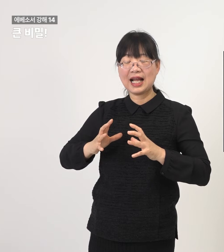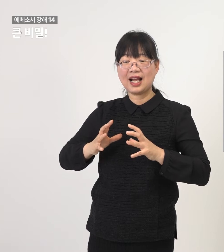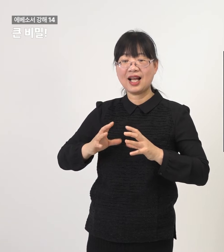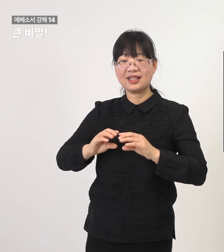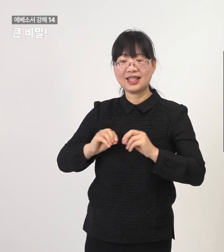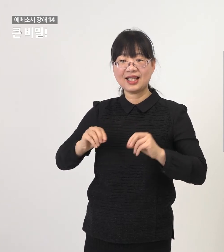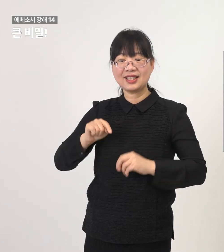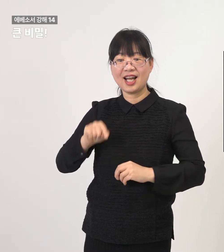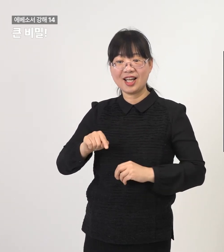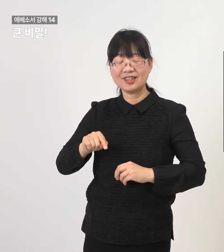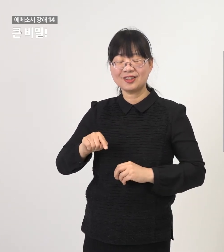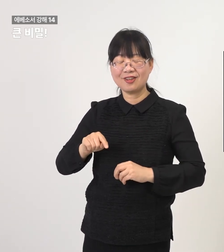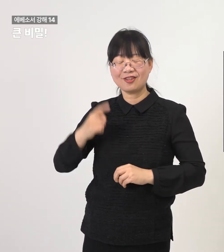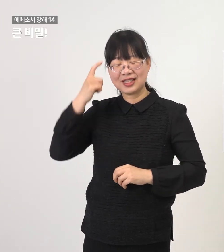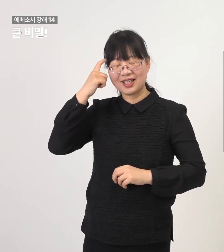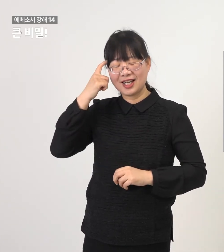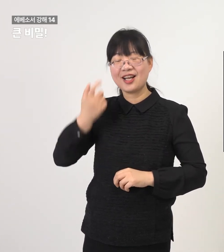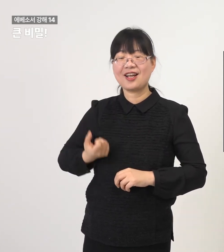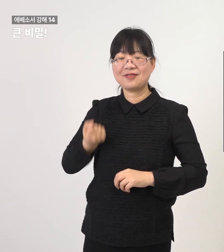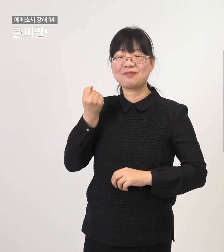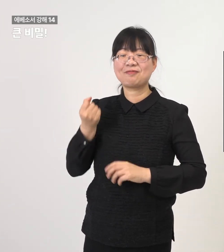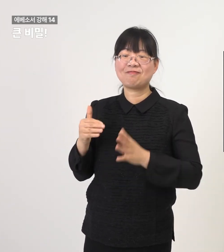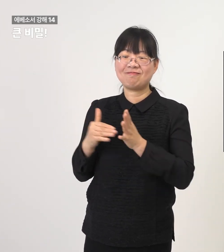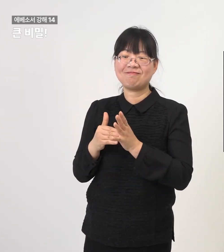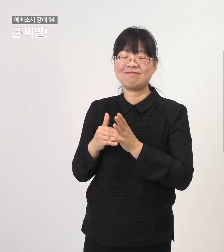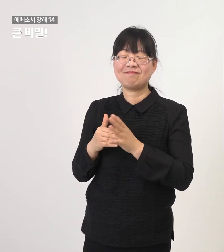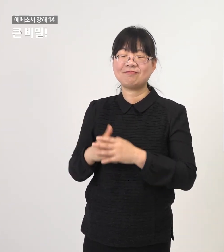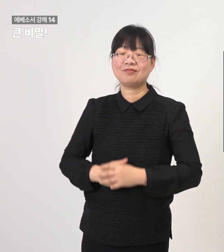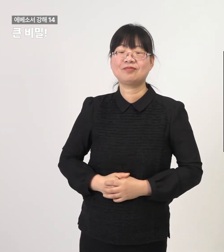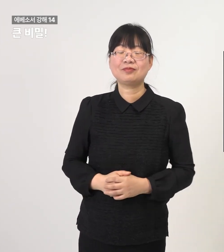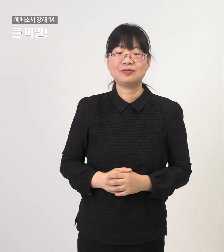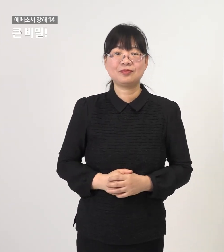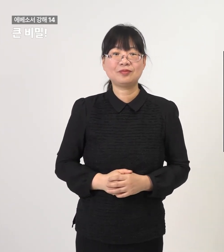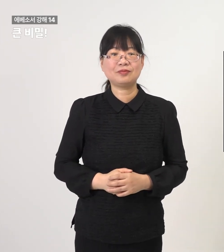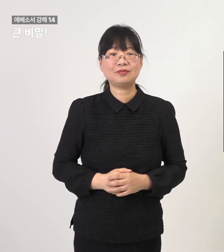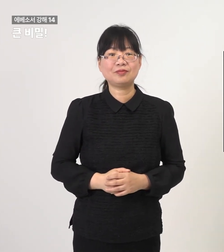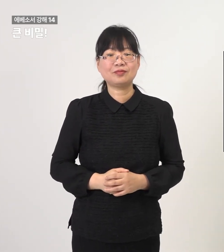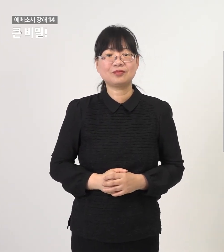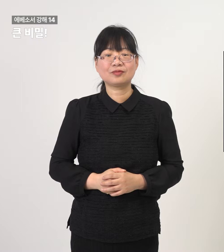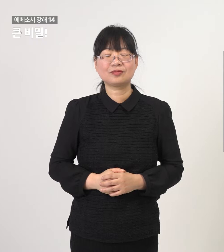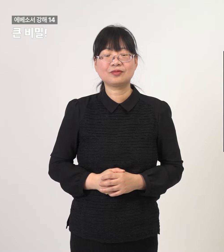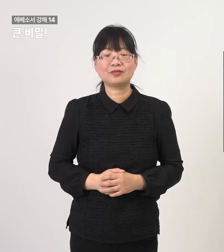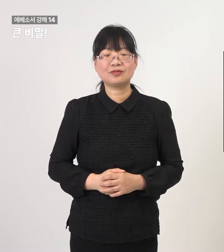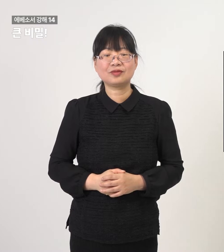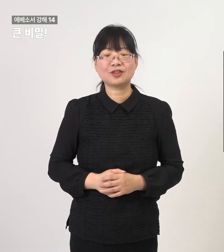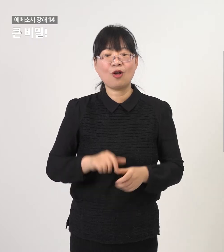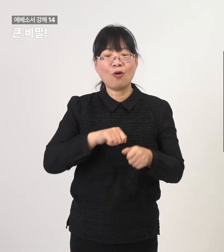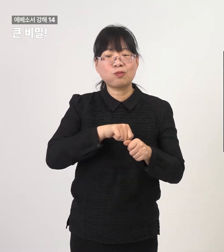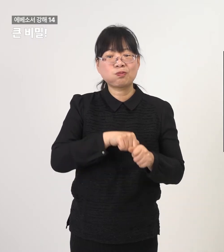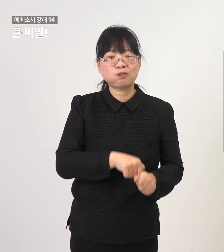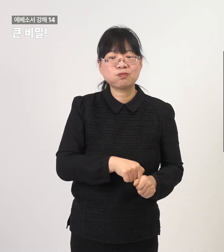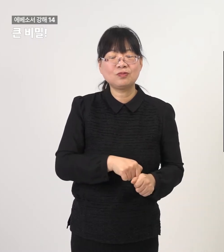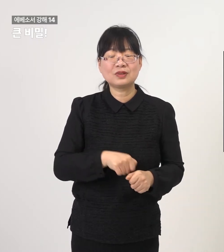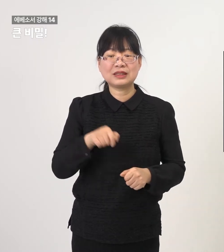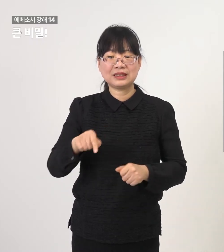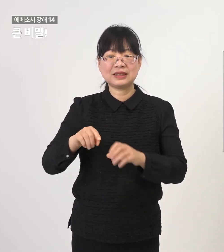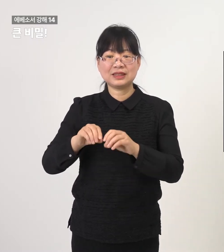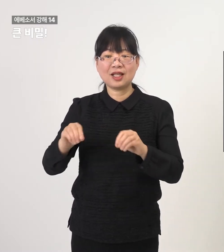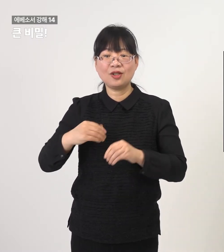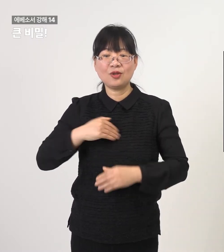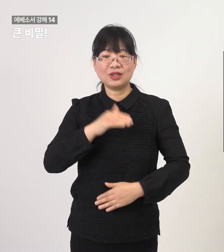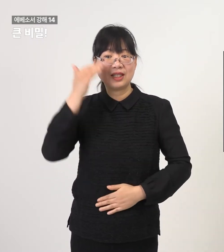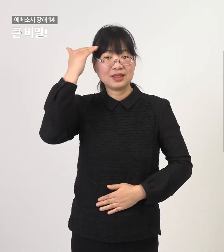대한민국 영토라는 걸 전제로 이해를 갖고 있잖아요. 굳이 이 땅은